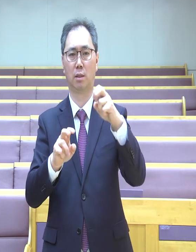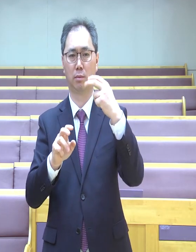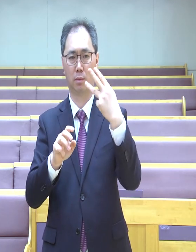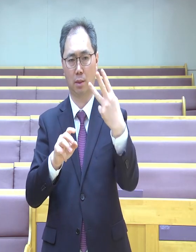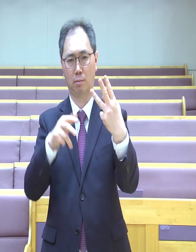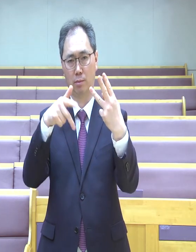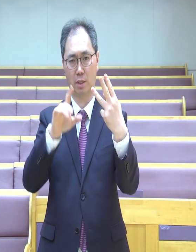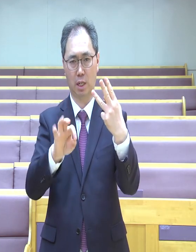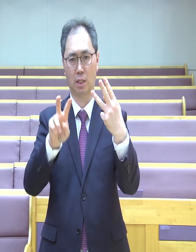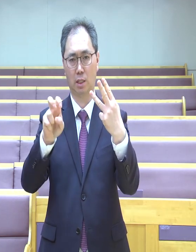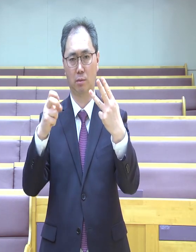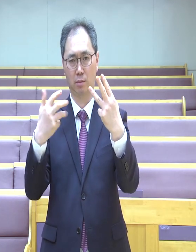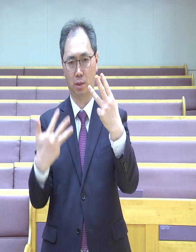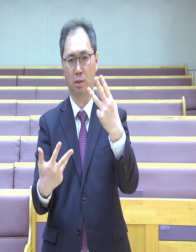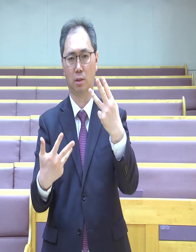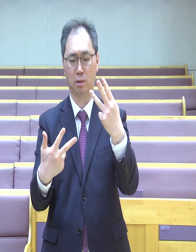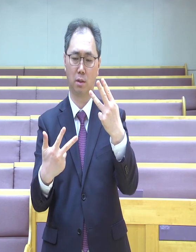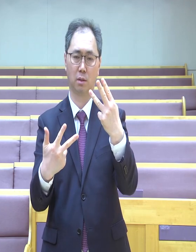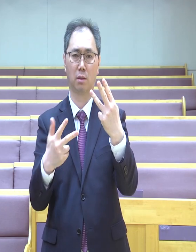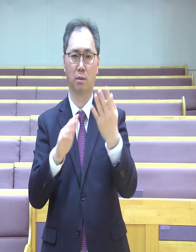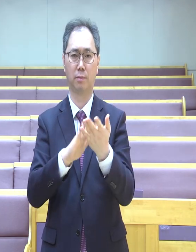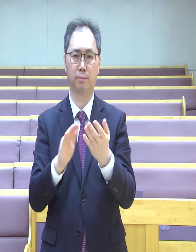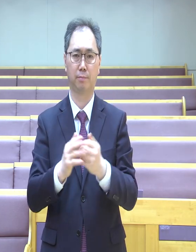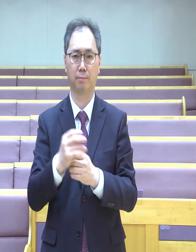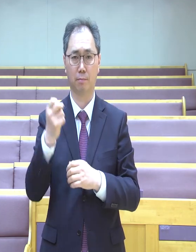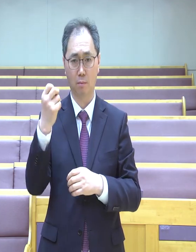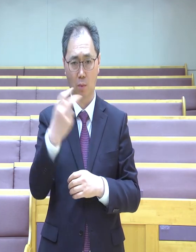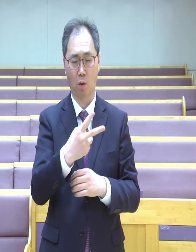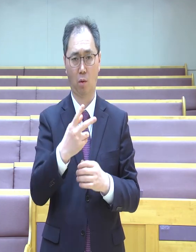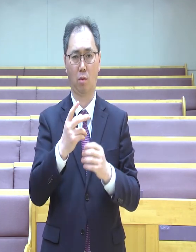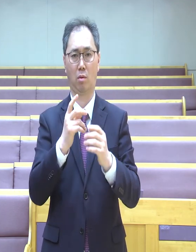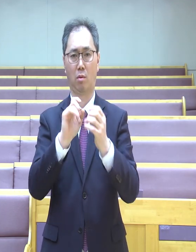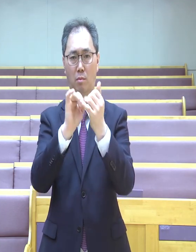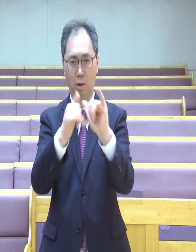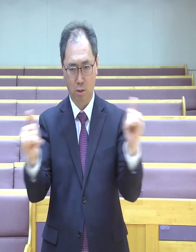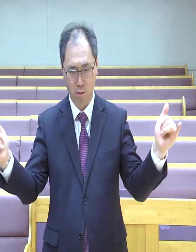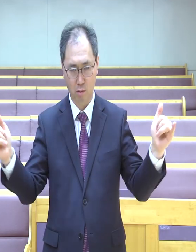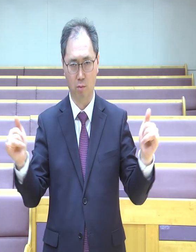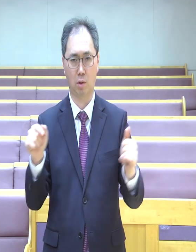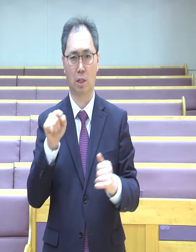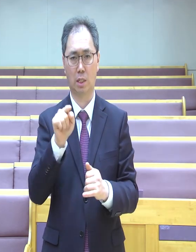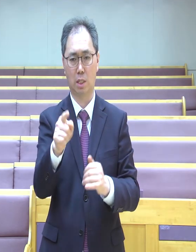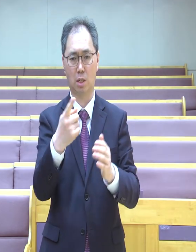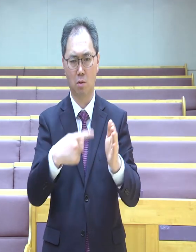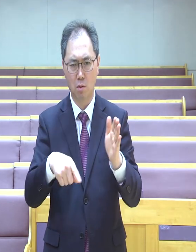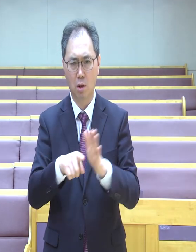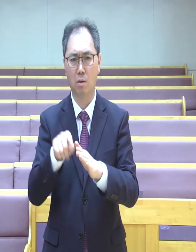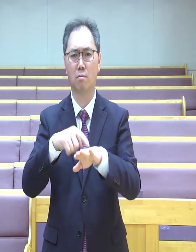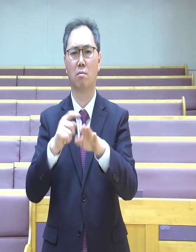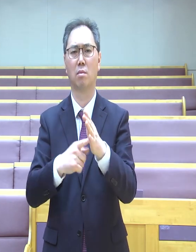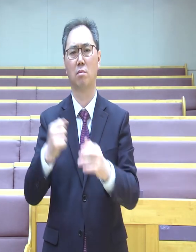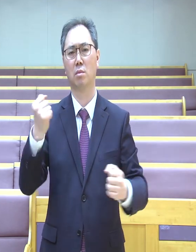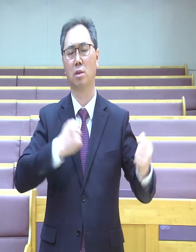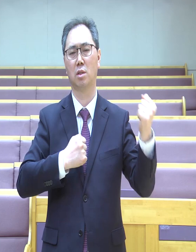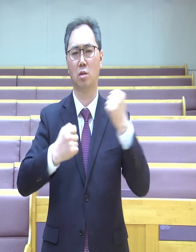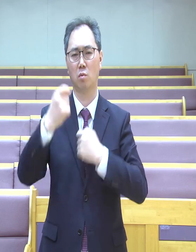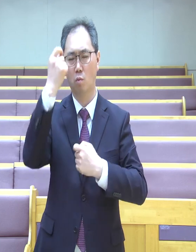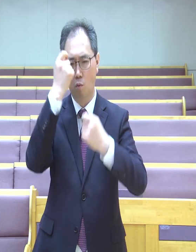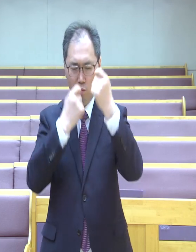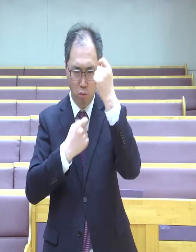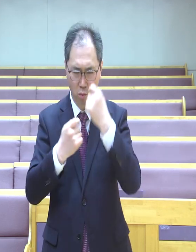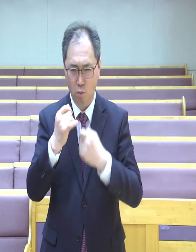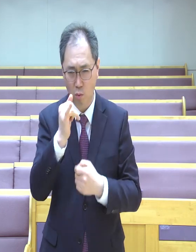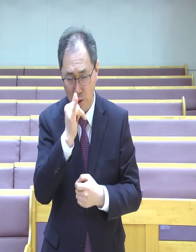23장 27절 함께 읽습니다. 시작. 또 백성과 및 그를 위하여 가슴을 치며 슬피